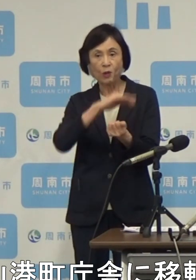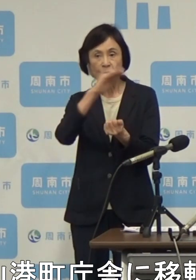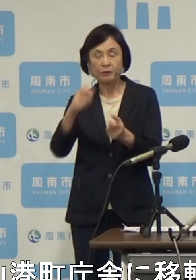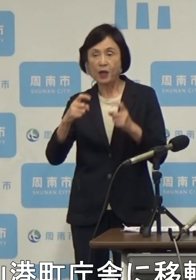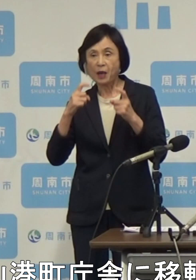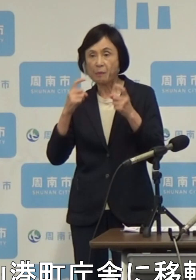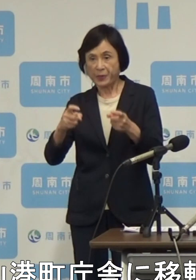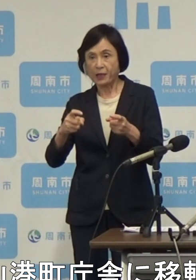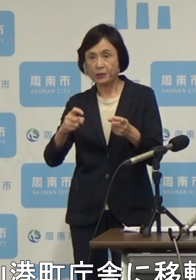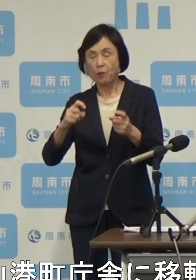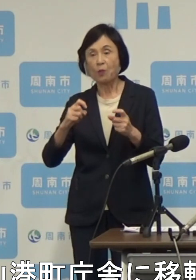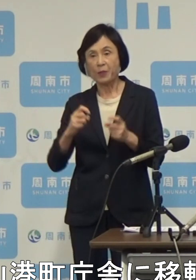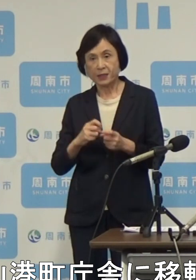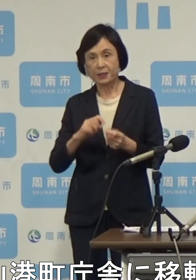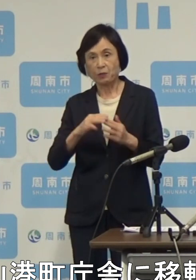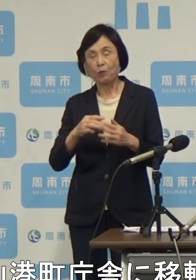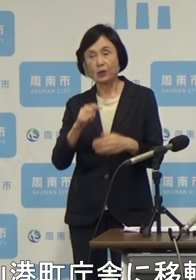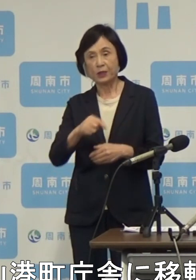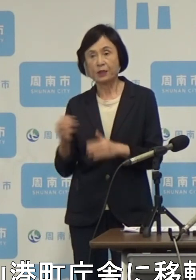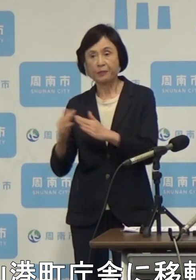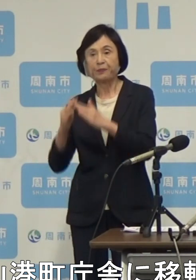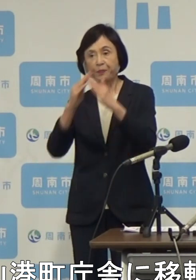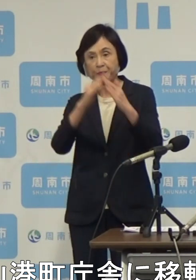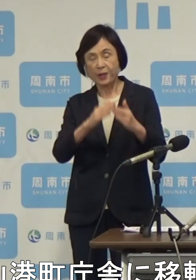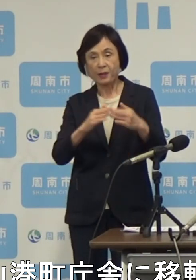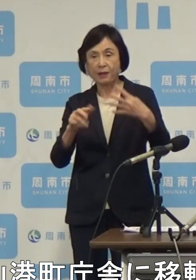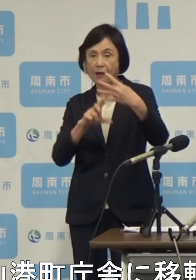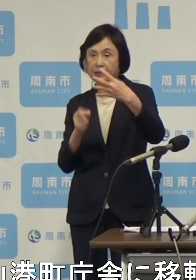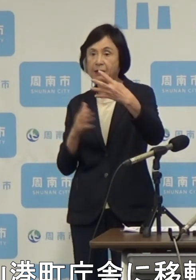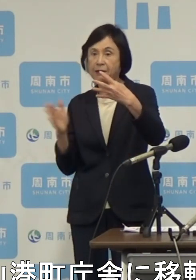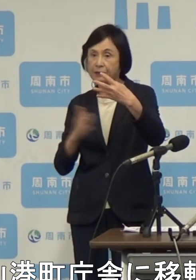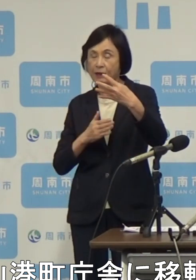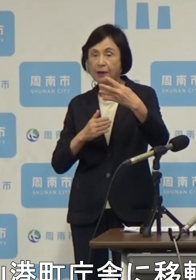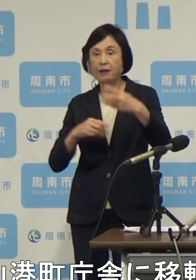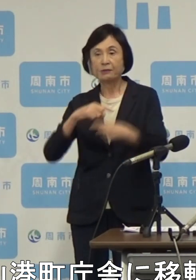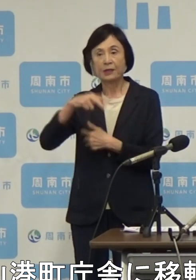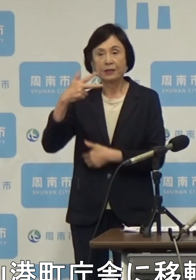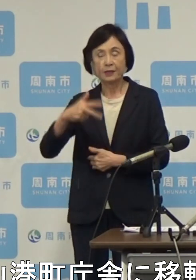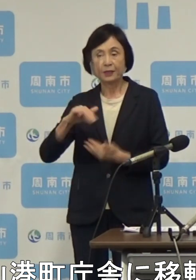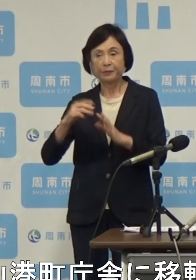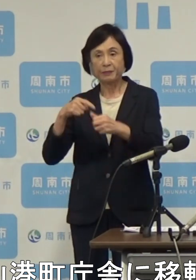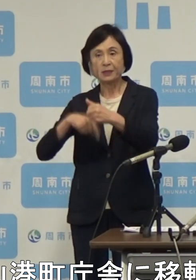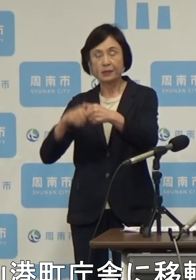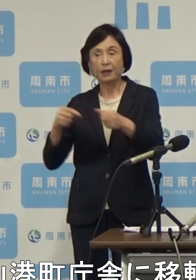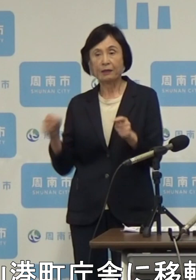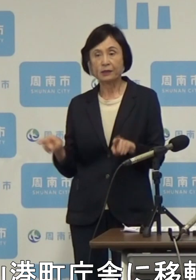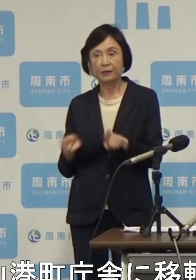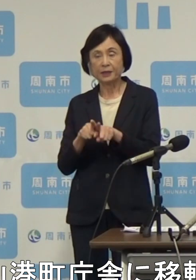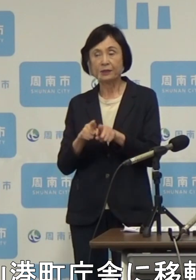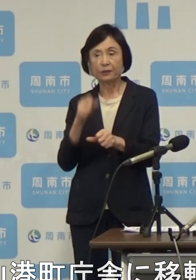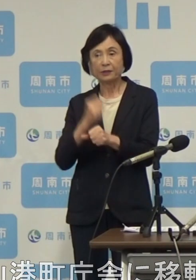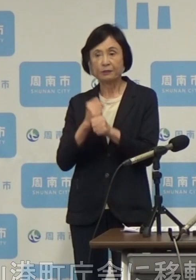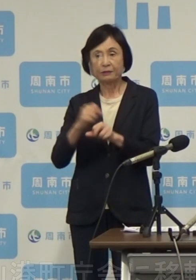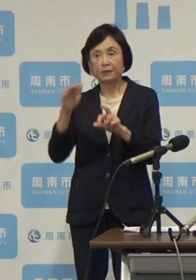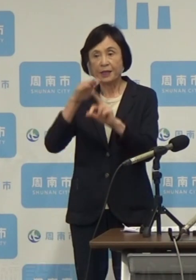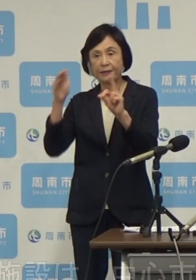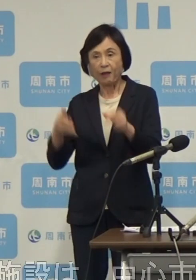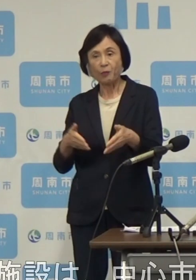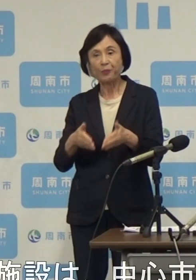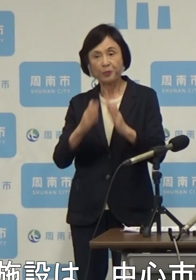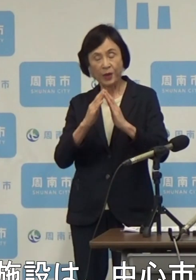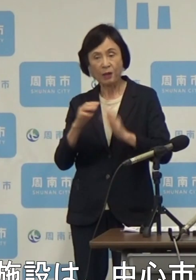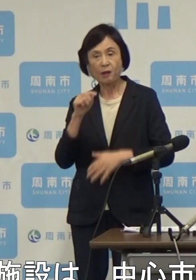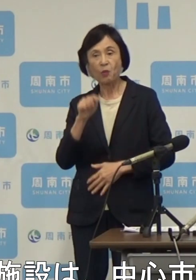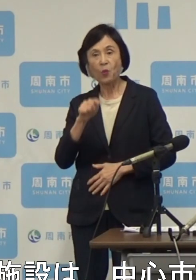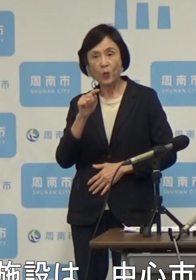庁舎に移転し、4月から周南市町中共創センターを設置いたします。この